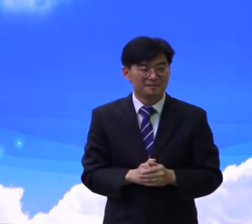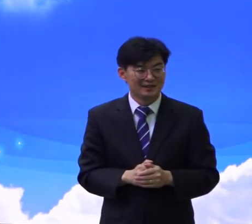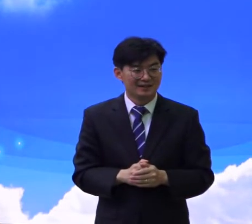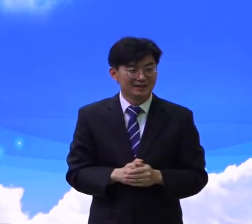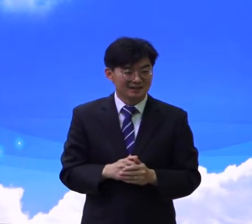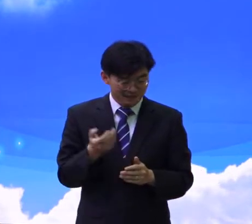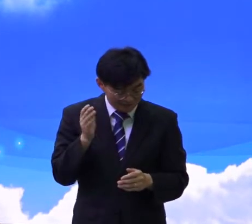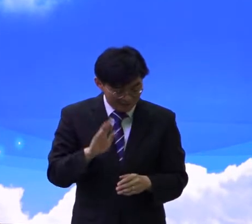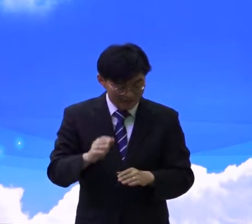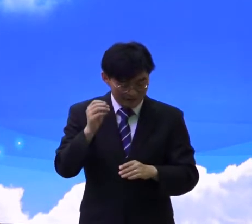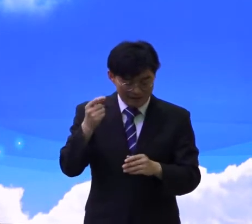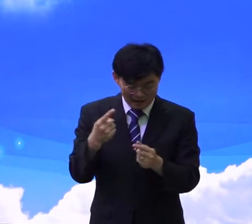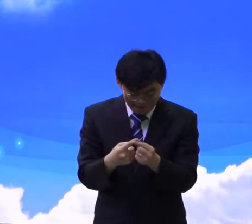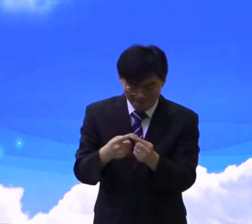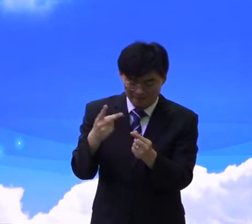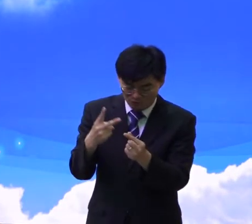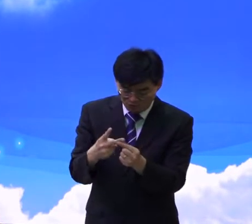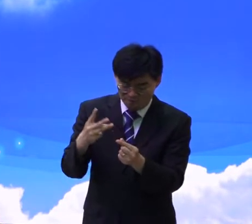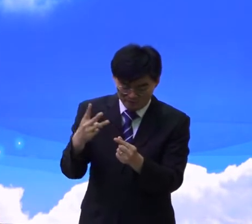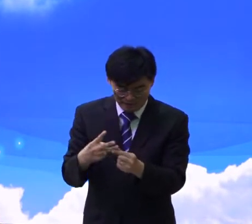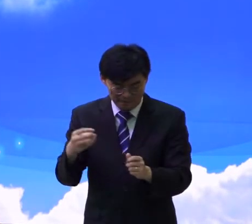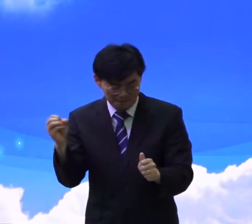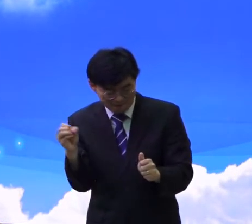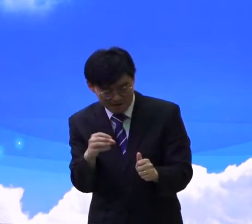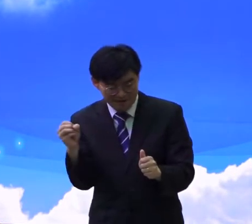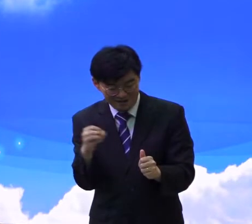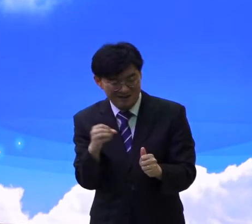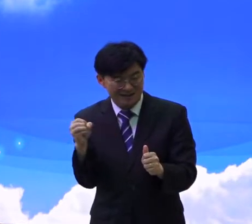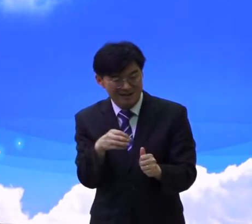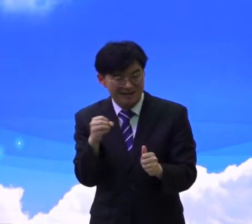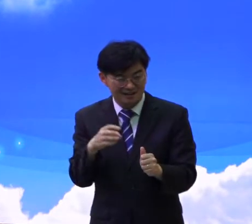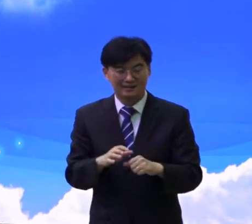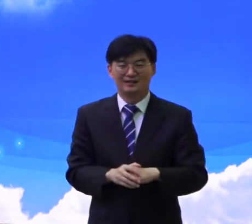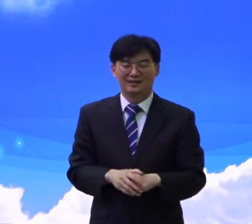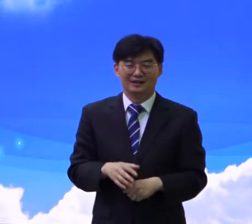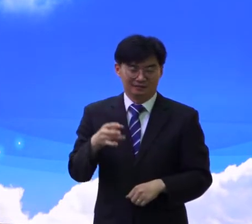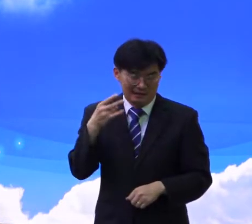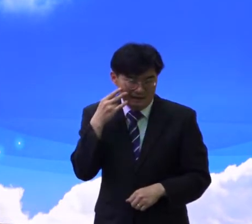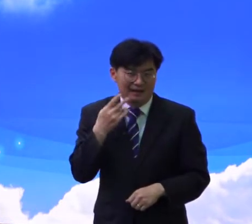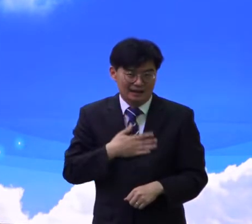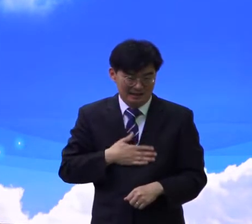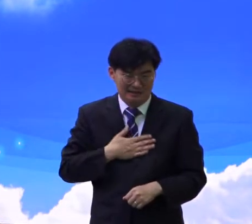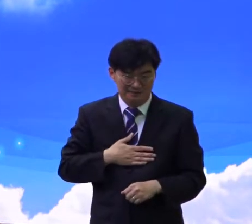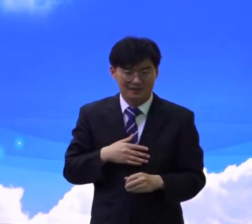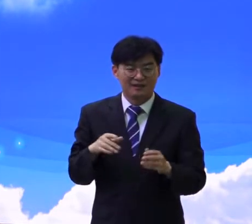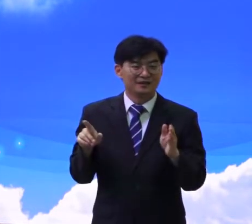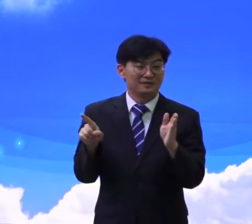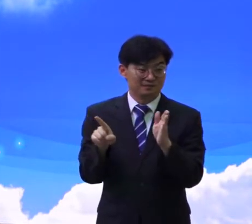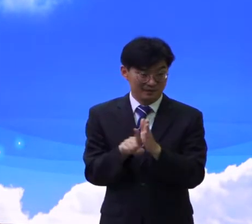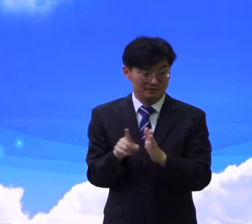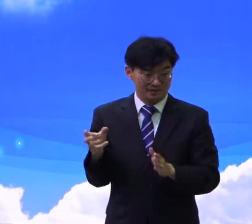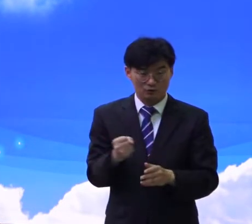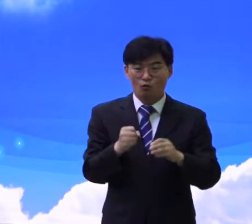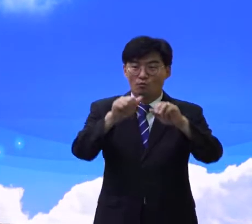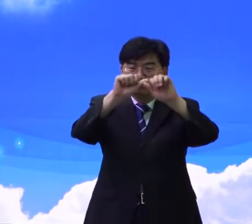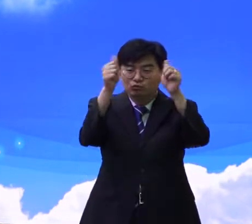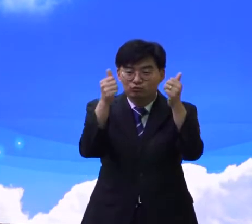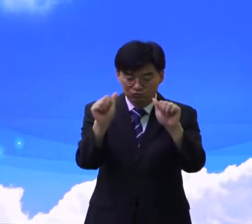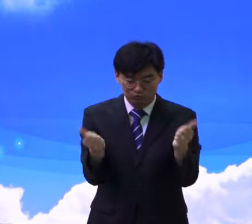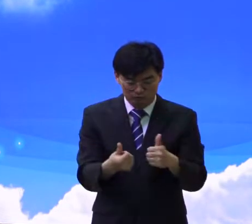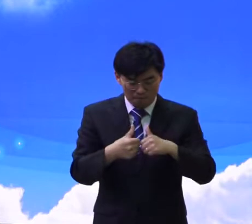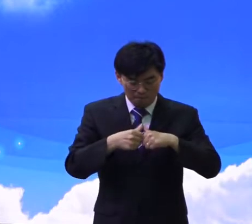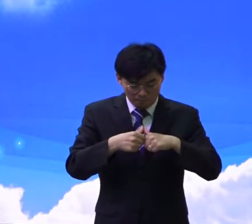이스라엘 가운데 있었던 바알의 산당들을 다 헐고 아세라 목상을 찍어버리고